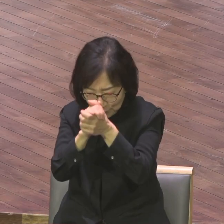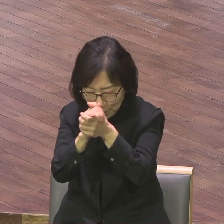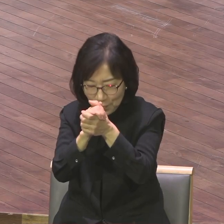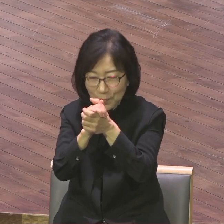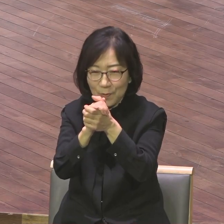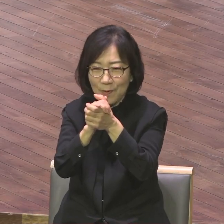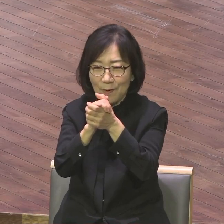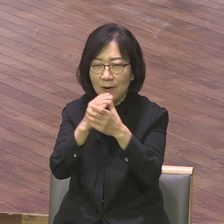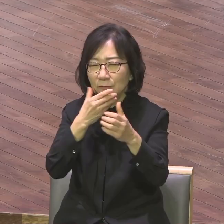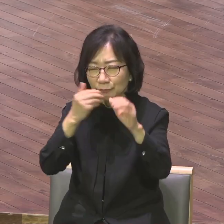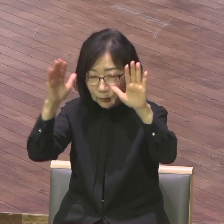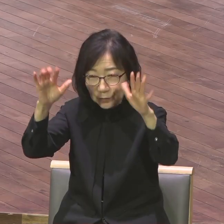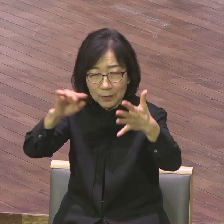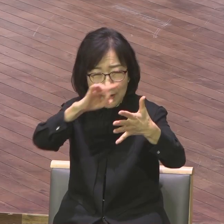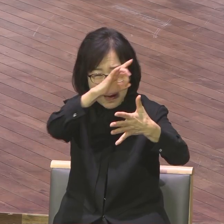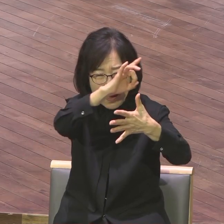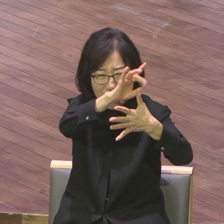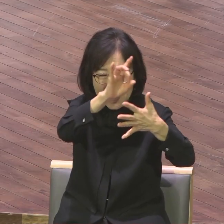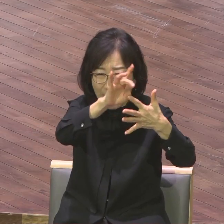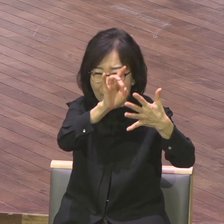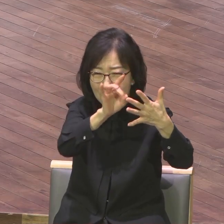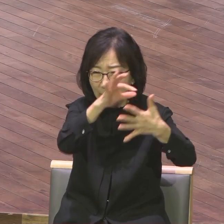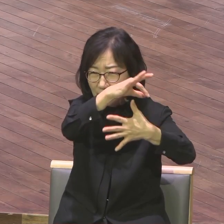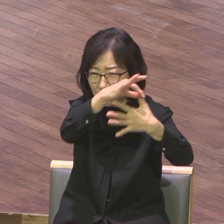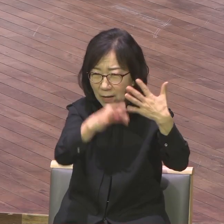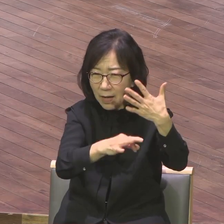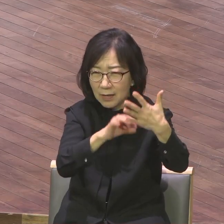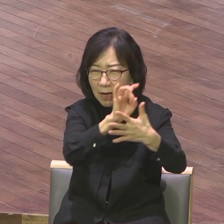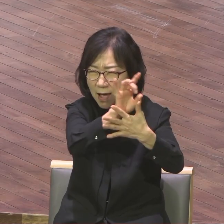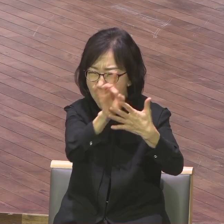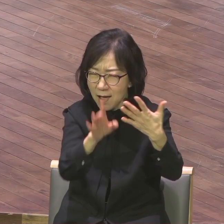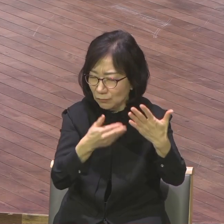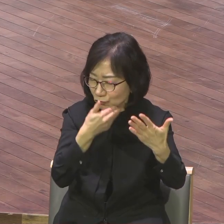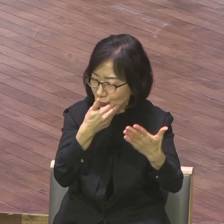모든 순서마다 영적 의미가 담겨져 있다.